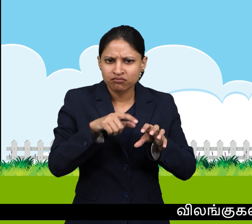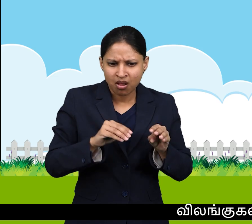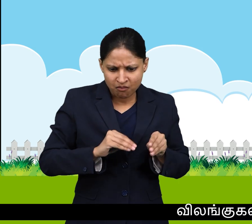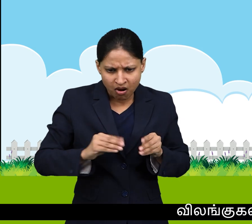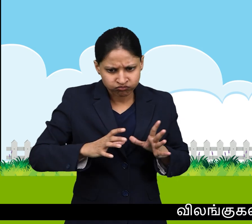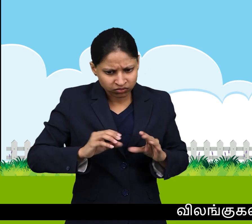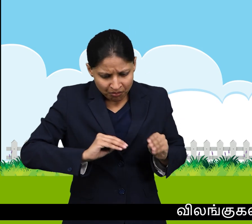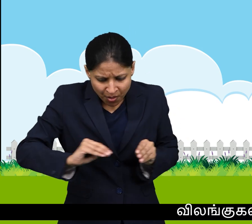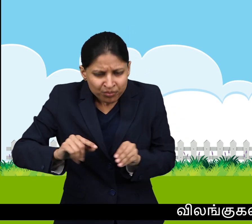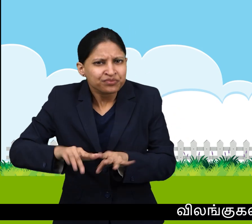விலங்குகள் எப்படி நகரும்?